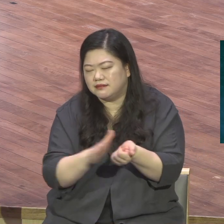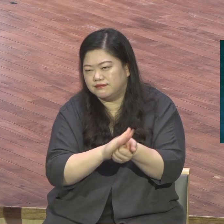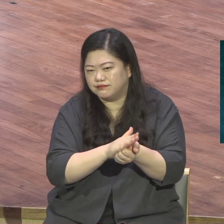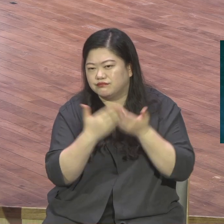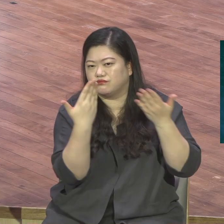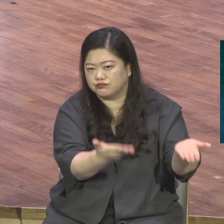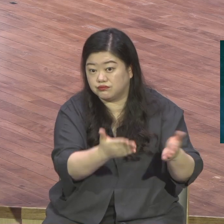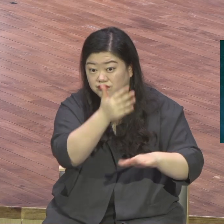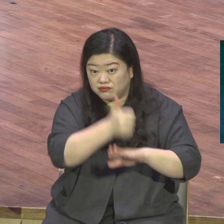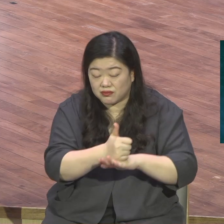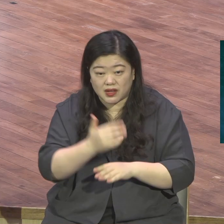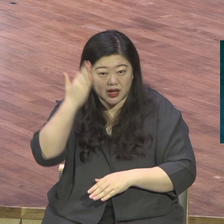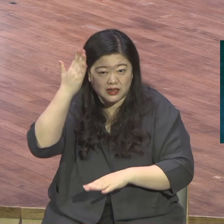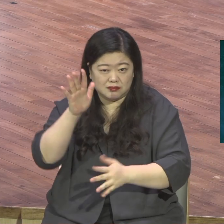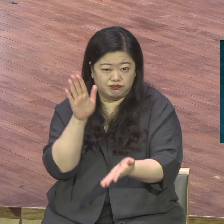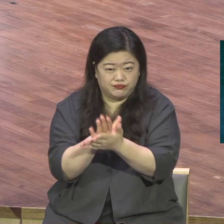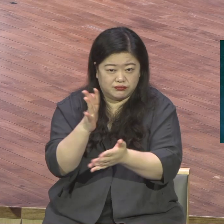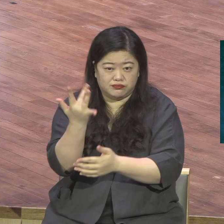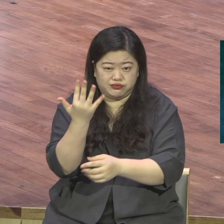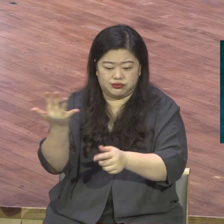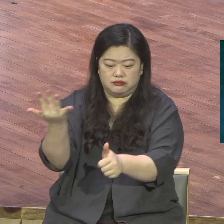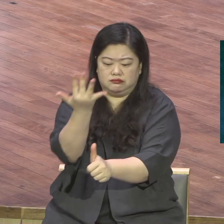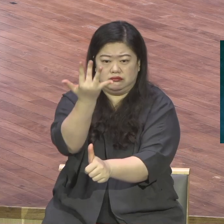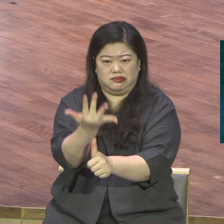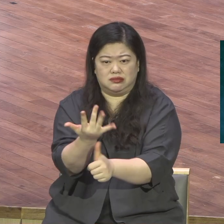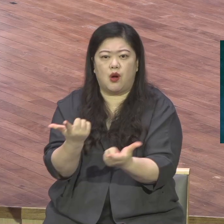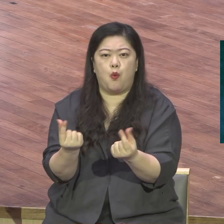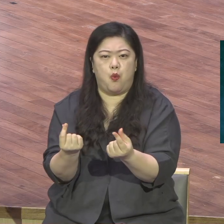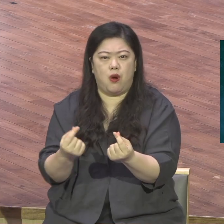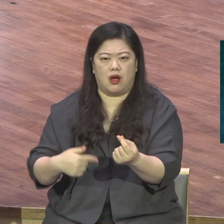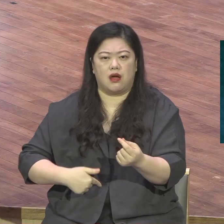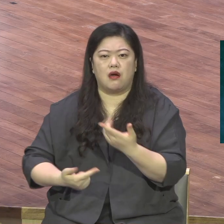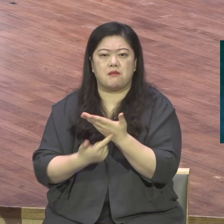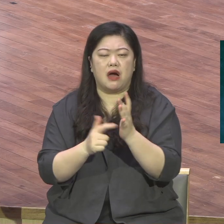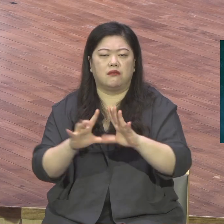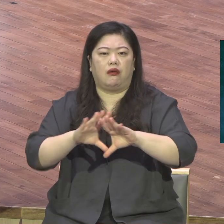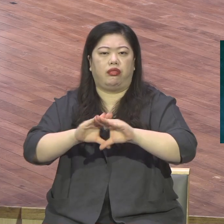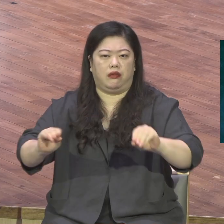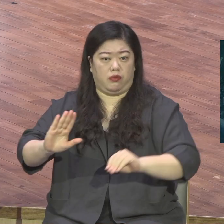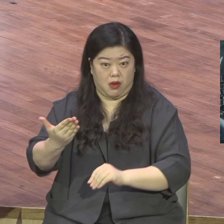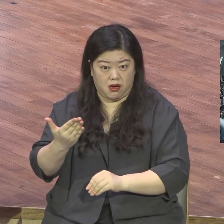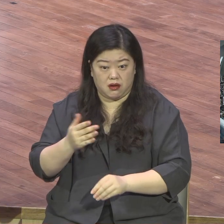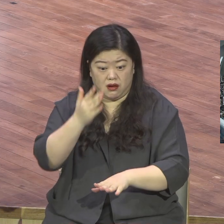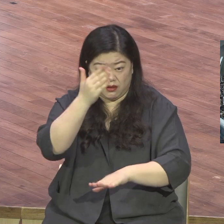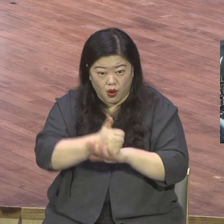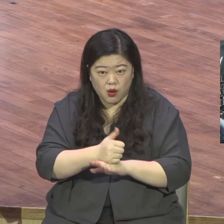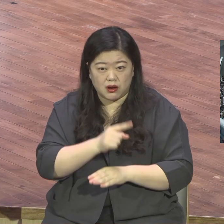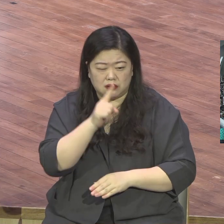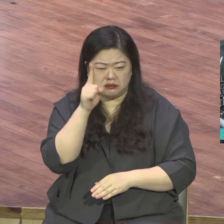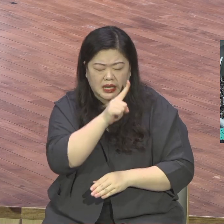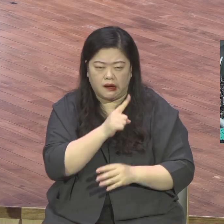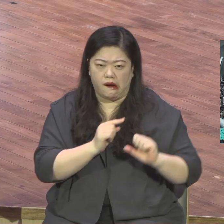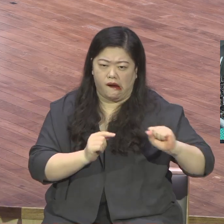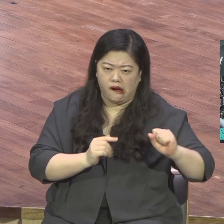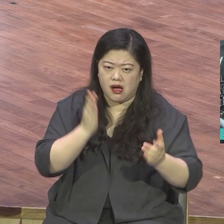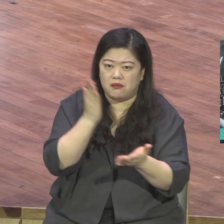쌓아 놓으리라. 악에게 지지 말고 선으로 악을 이기라. 아멘.